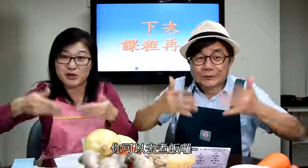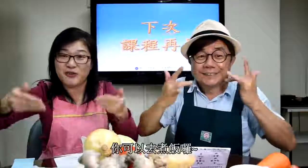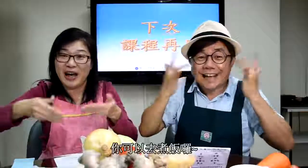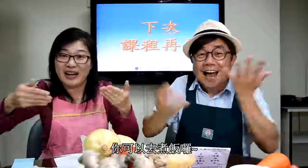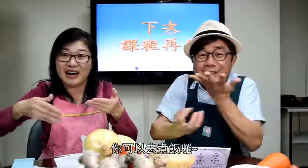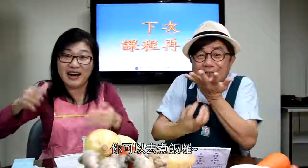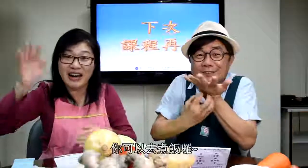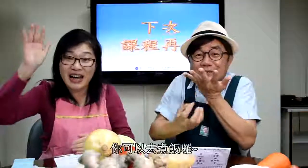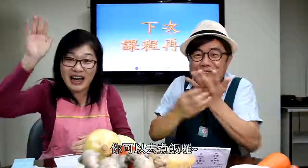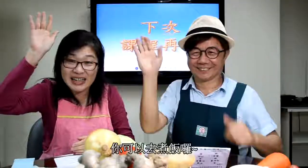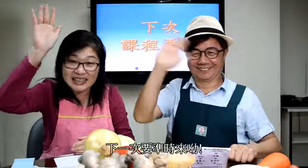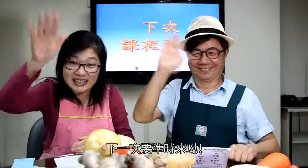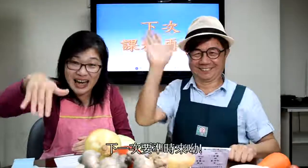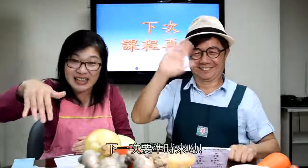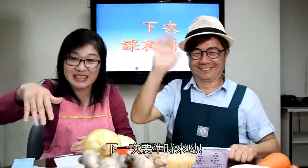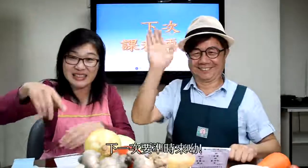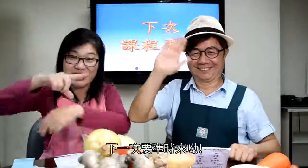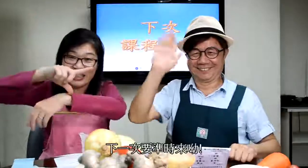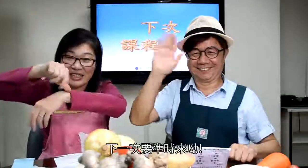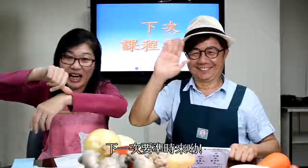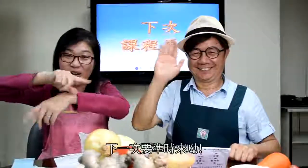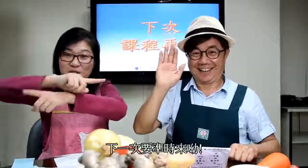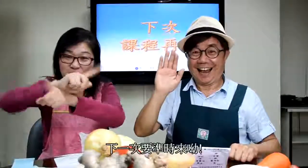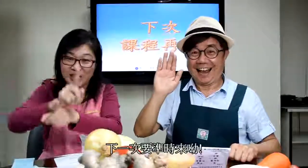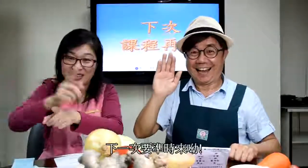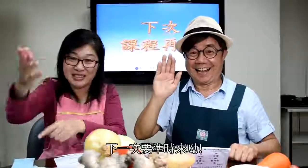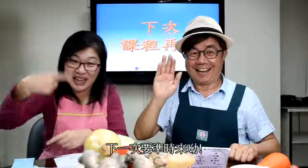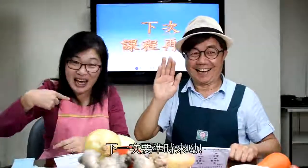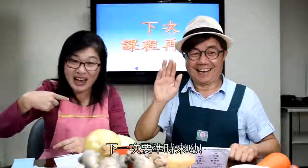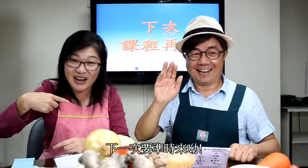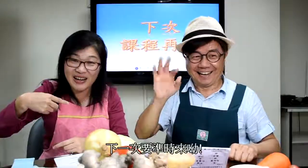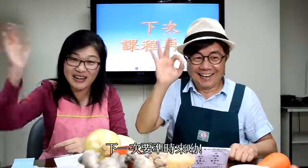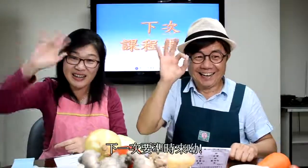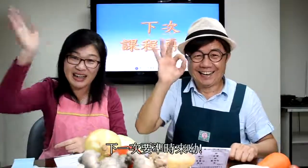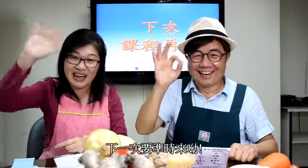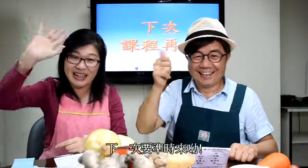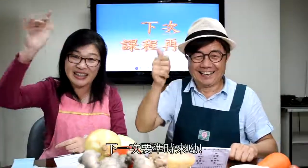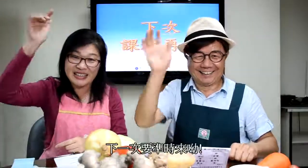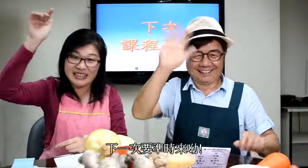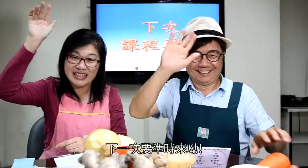饭咯，下一次要准时来哦。